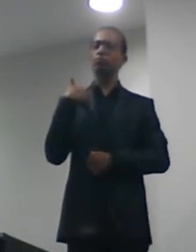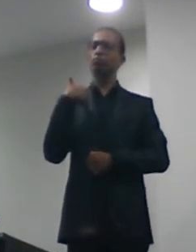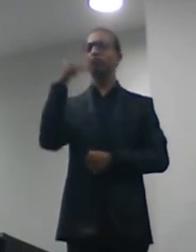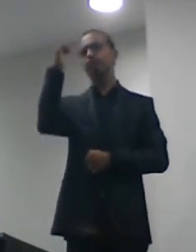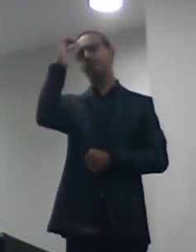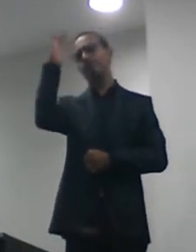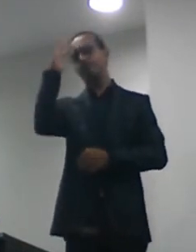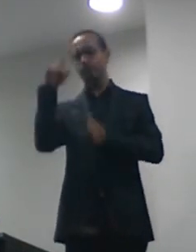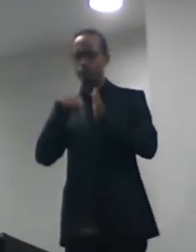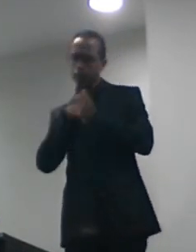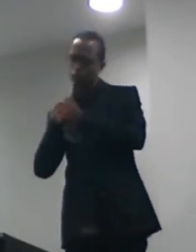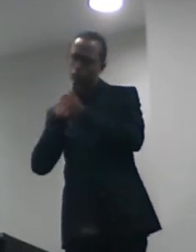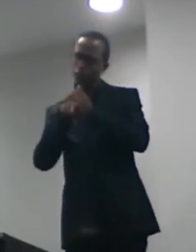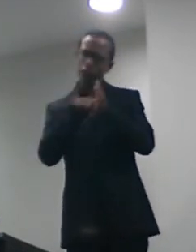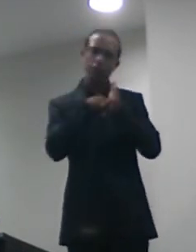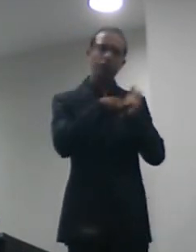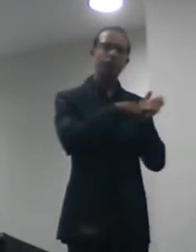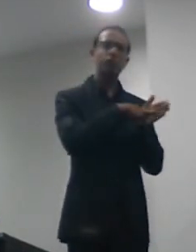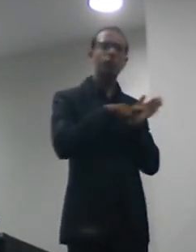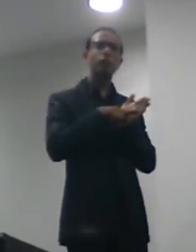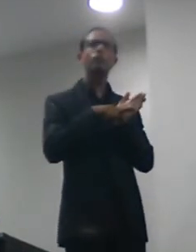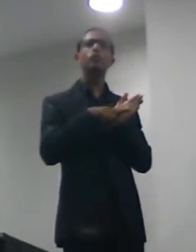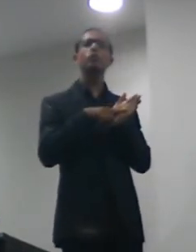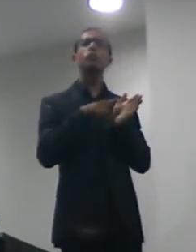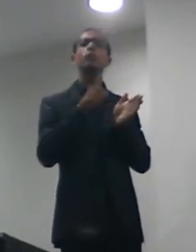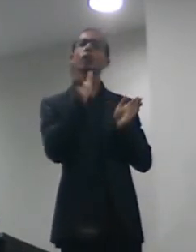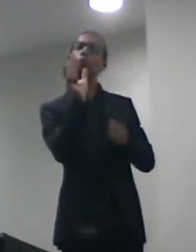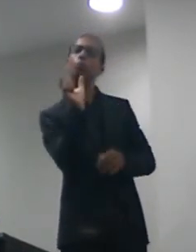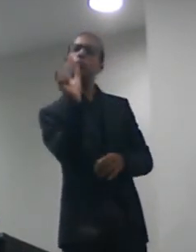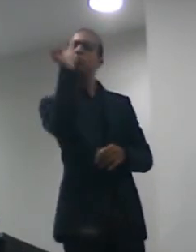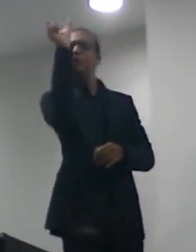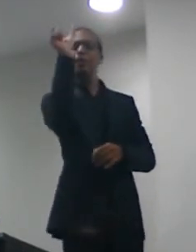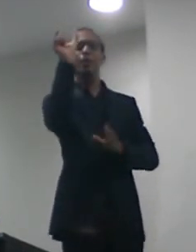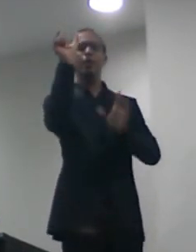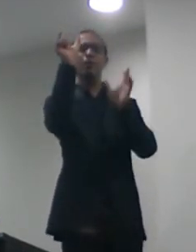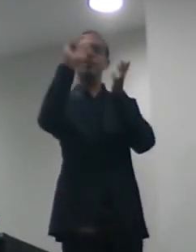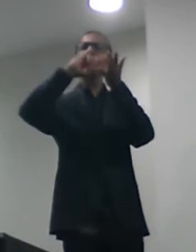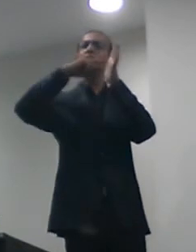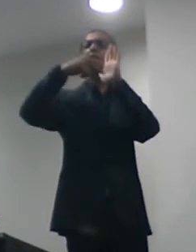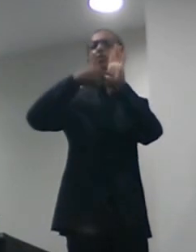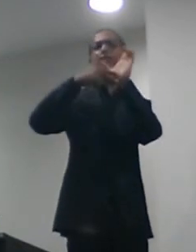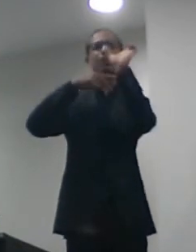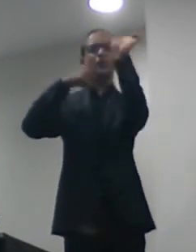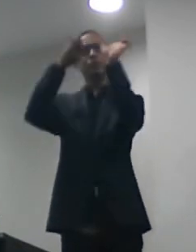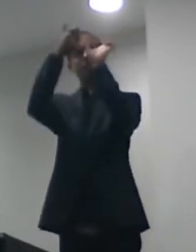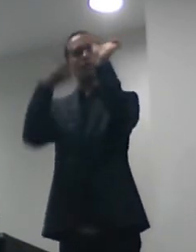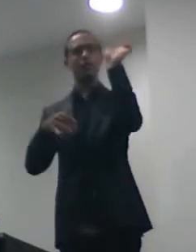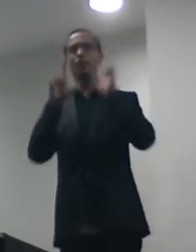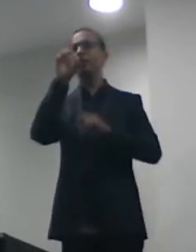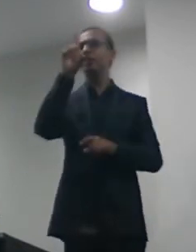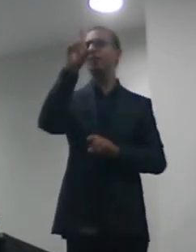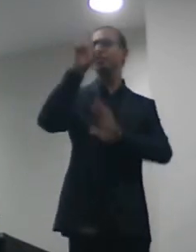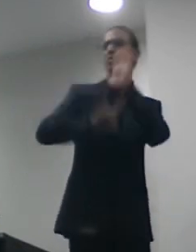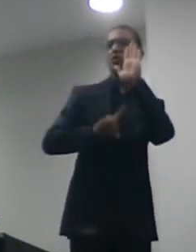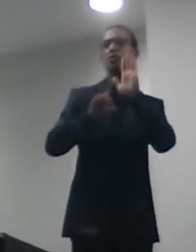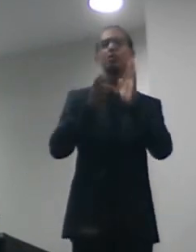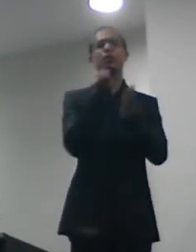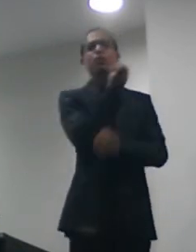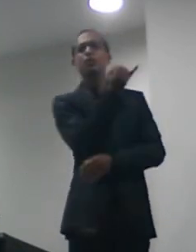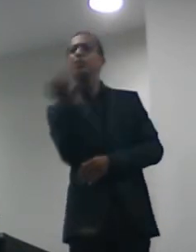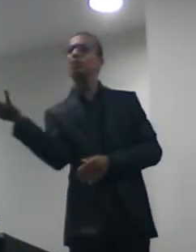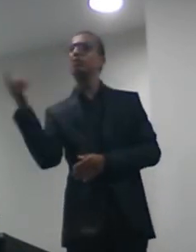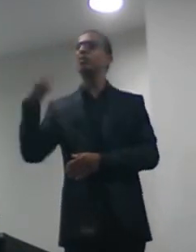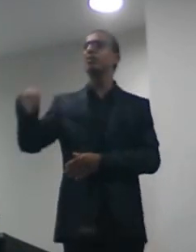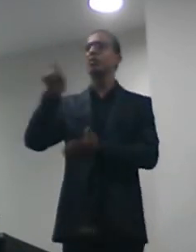verificando quando estava começando a definir a palavra direito. Hoje em dia é muito difícil definir essa palavra. Muitos autores